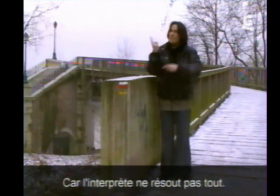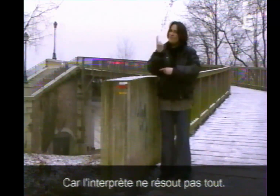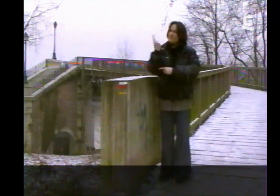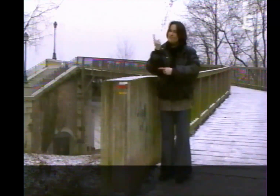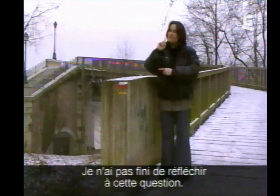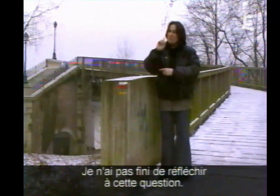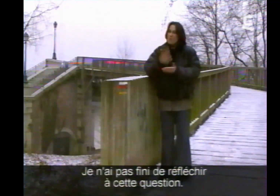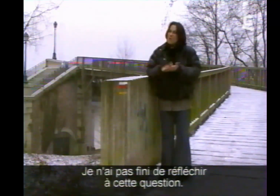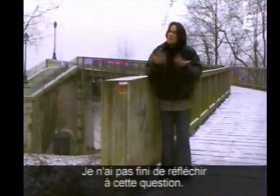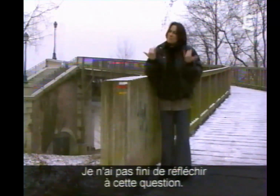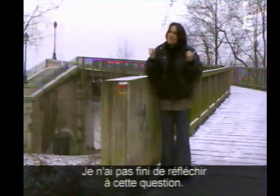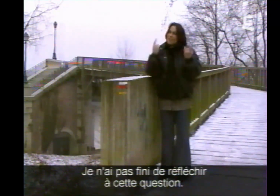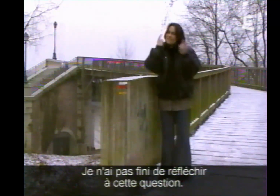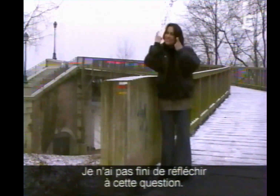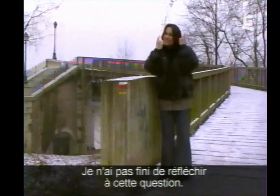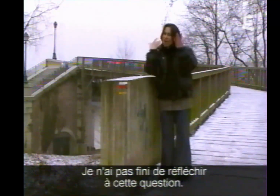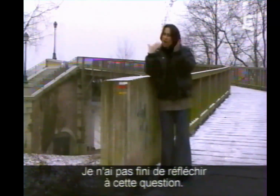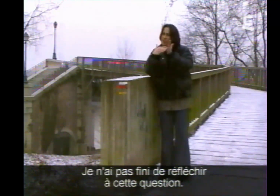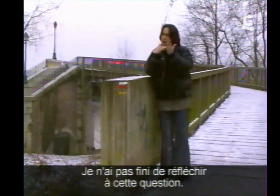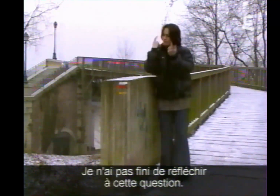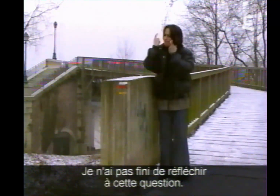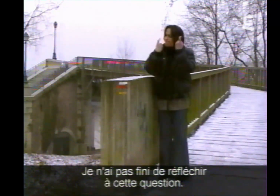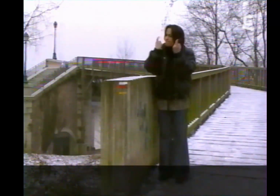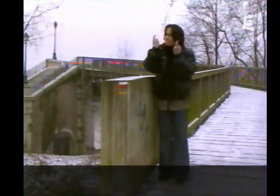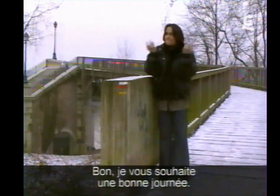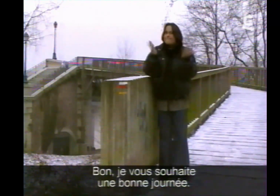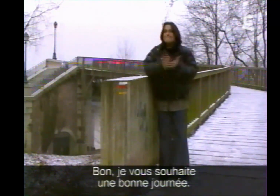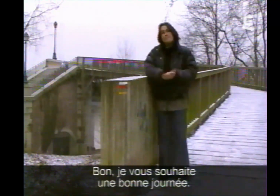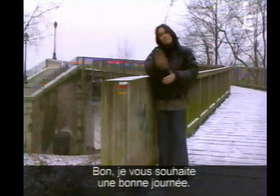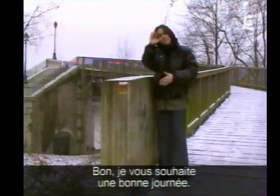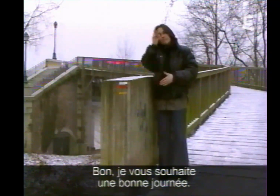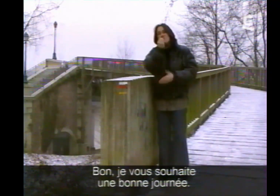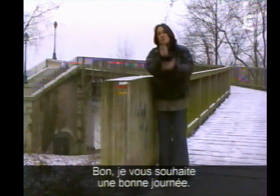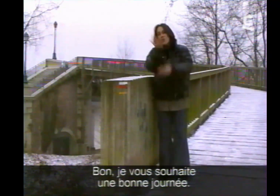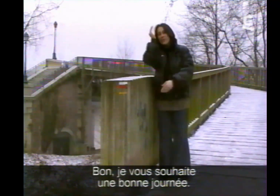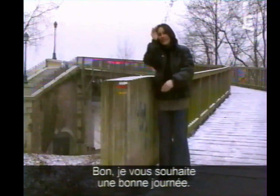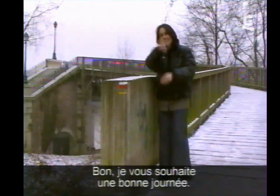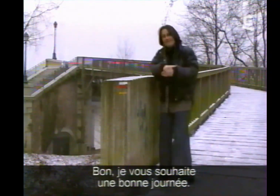Je n'ai pas fini de réfléchir à cette question. Bon, je vous souhaite une bonne journée.